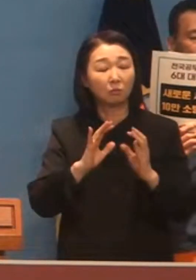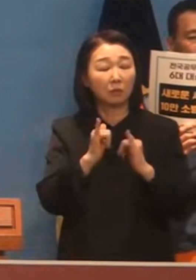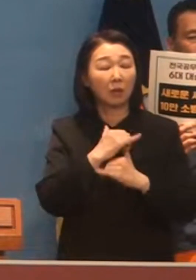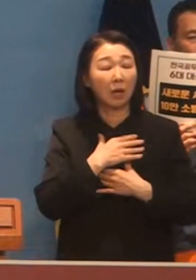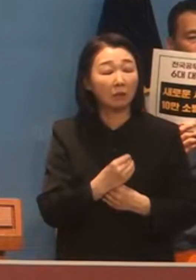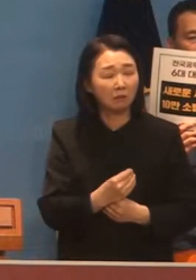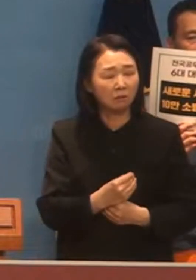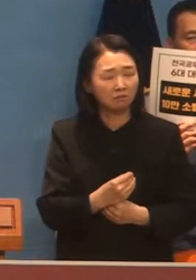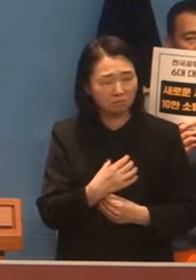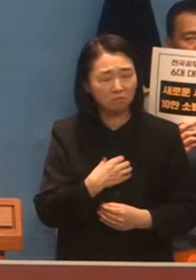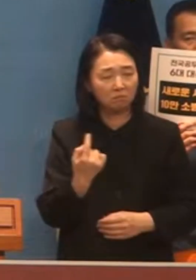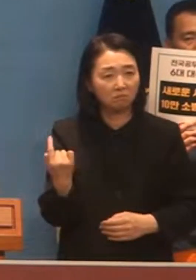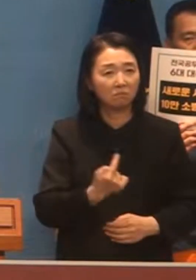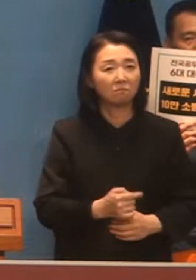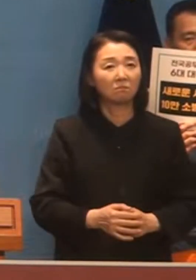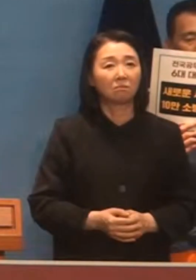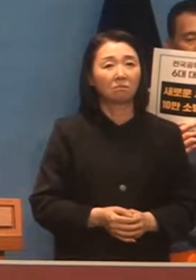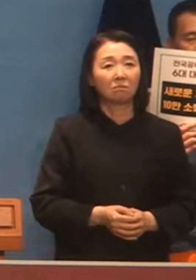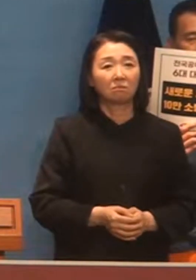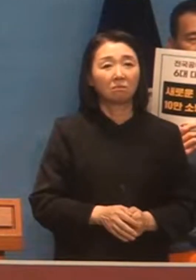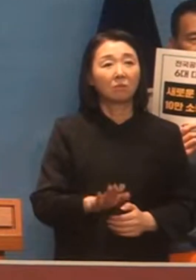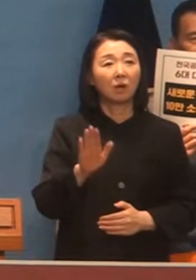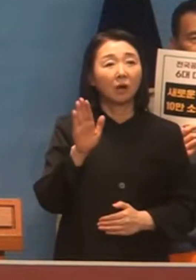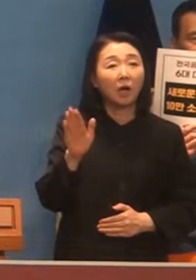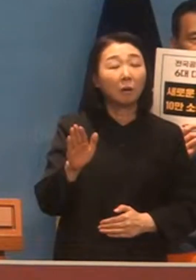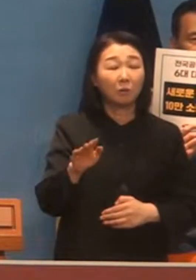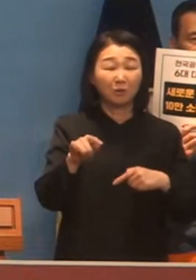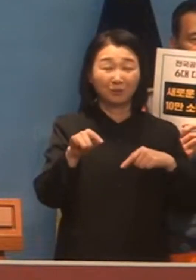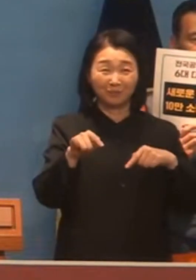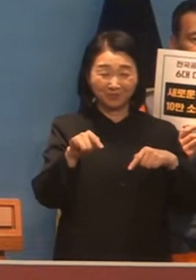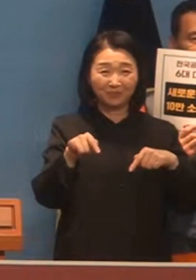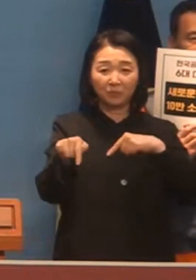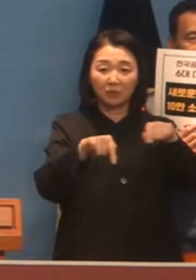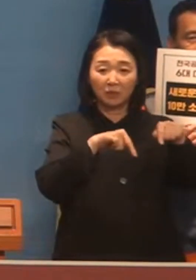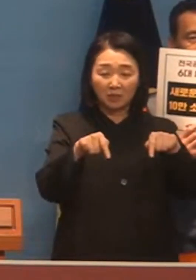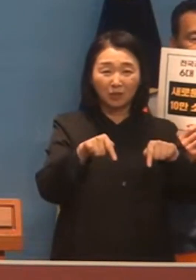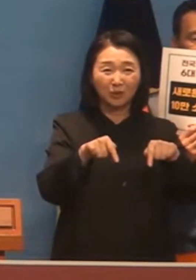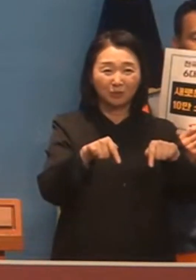안전이 위협받을 수 있습니다. 앞으로는 지휘관 승진 시